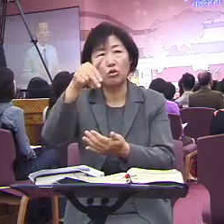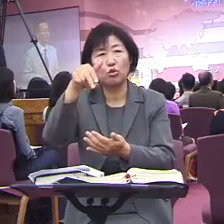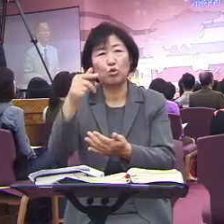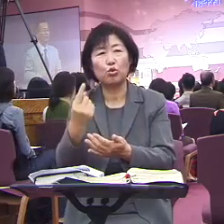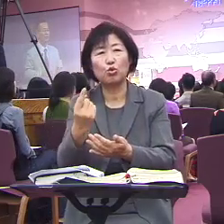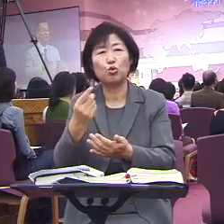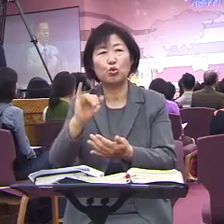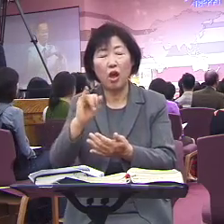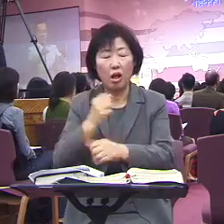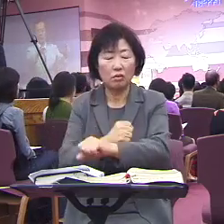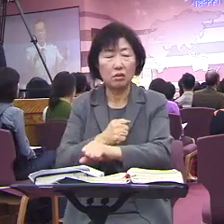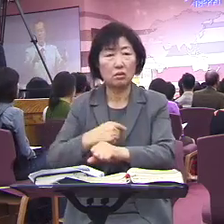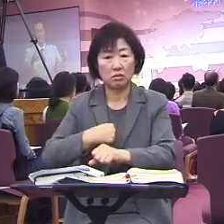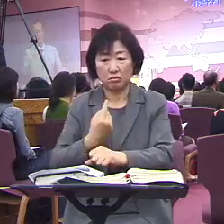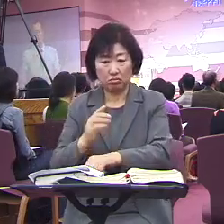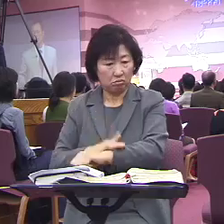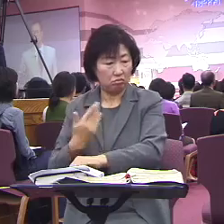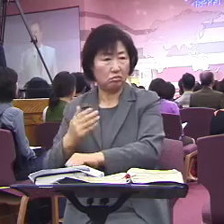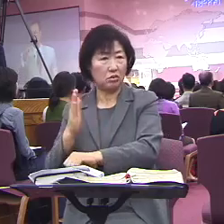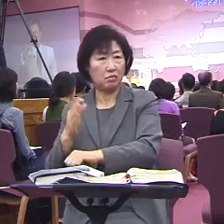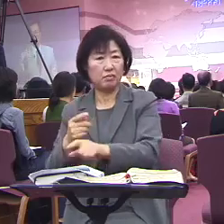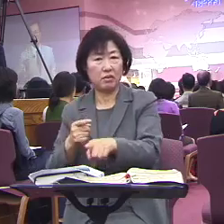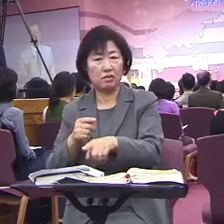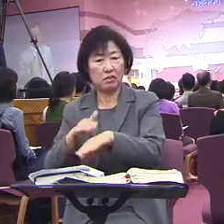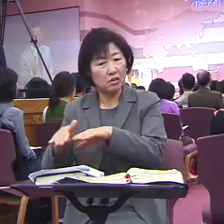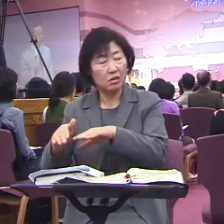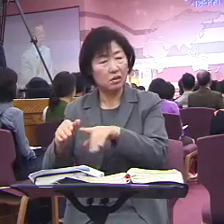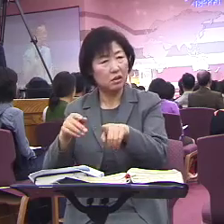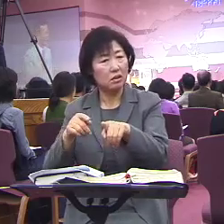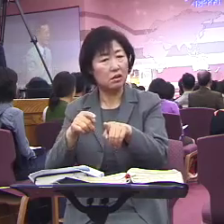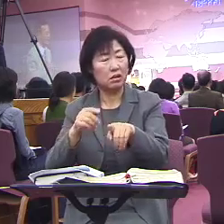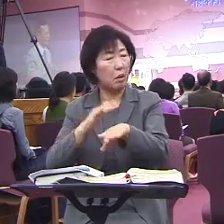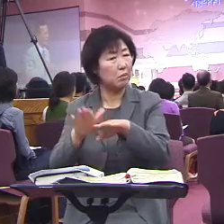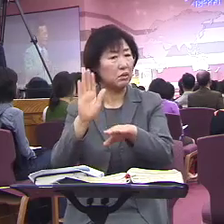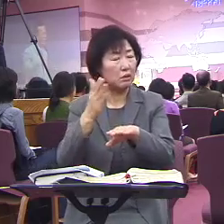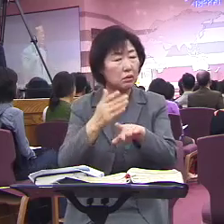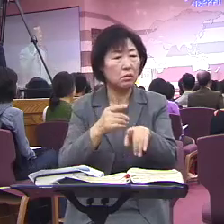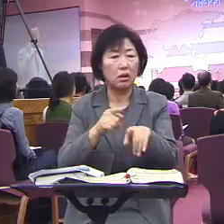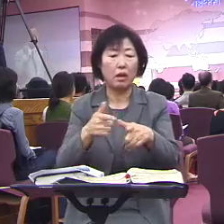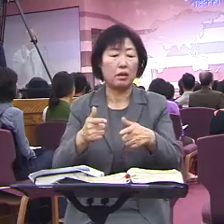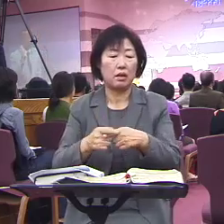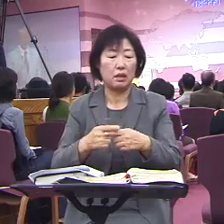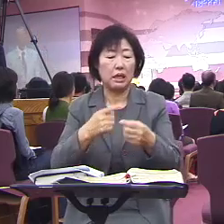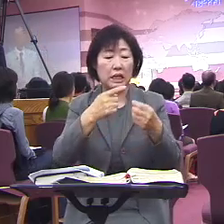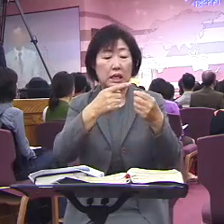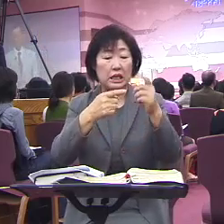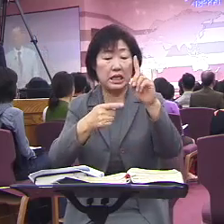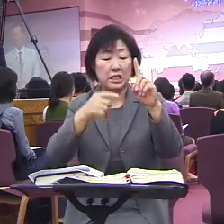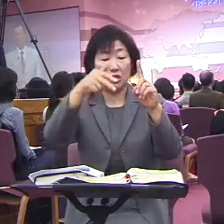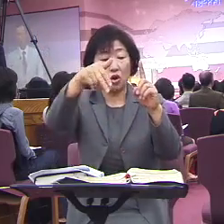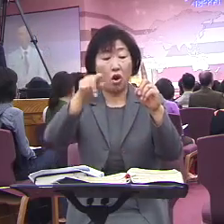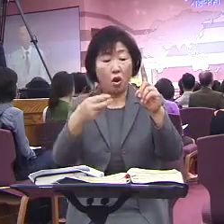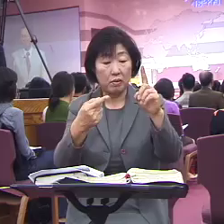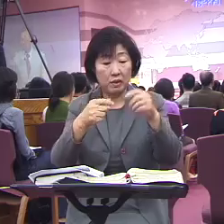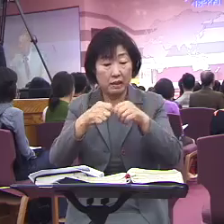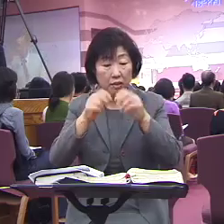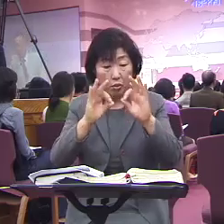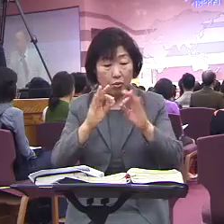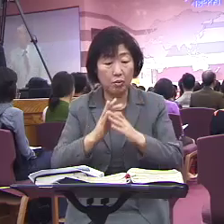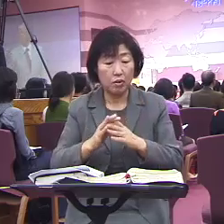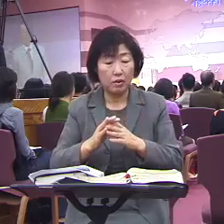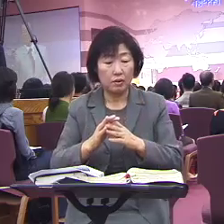자기도 잘못했으면서 너 잘못했어. 이런 식으로 생각하기가 쉬운데 그게 아니에요. 1절 말씀을 다시 잘 보세요. 거기 보면은